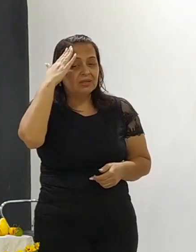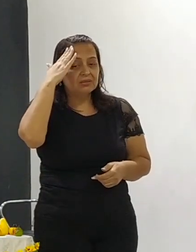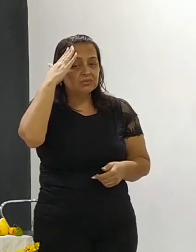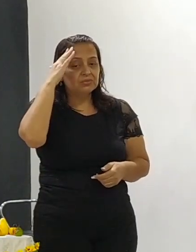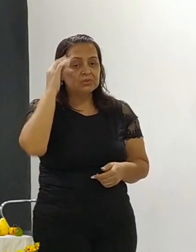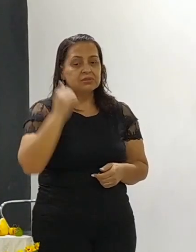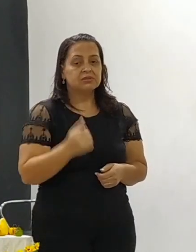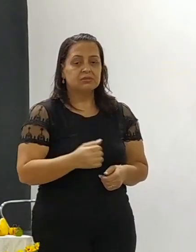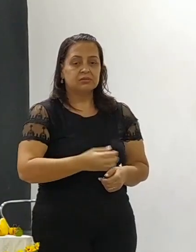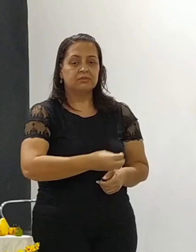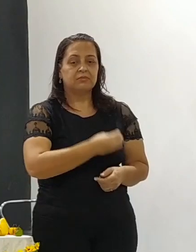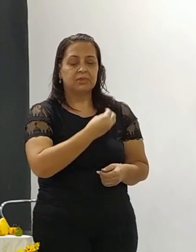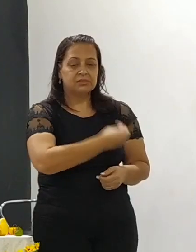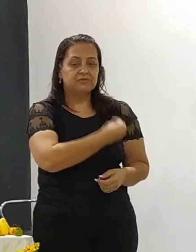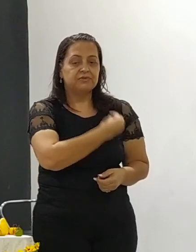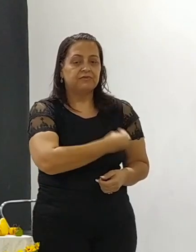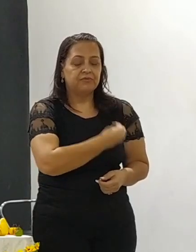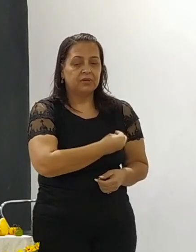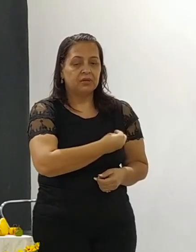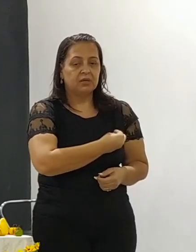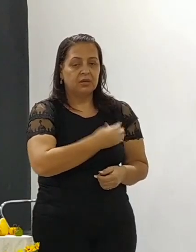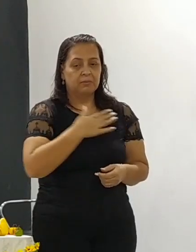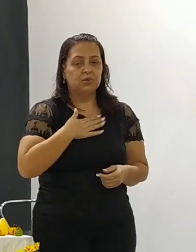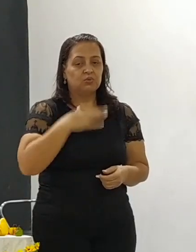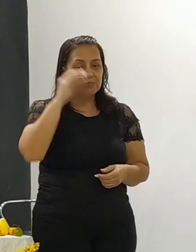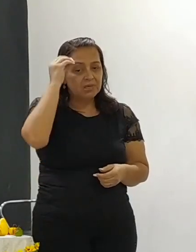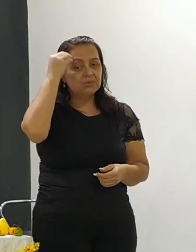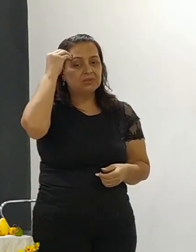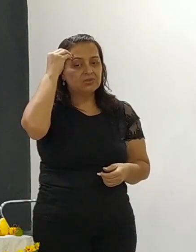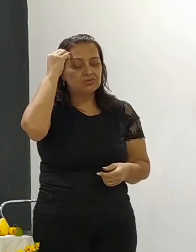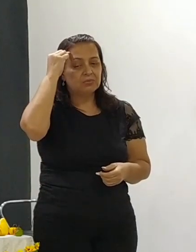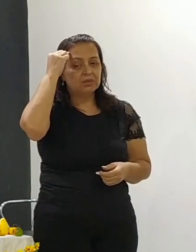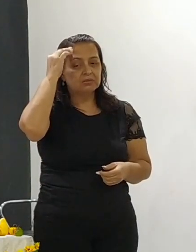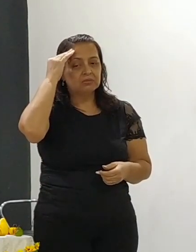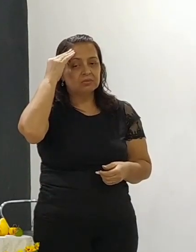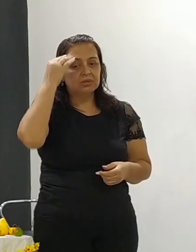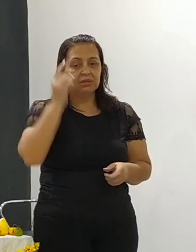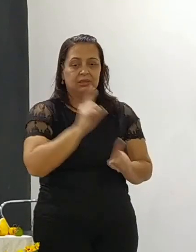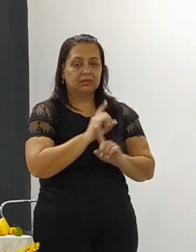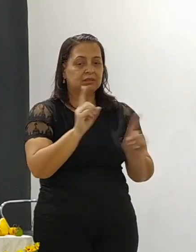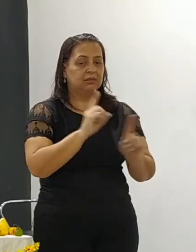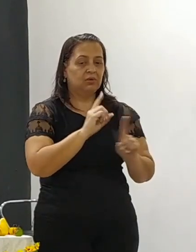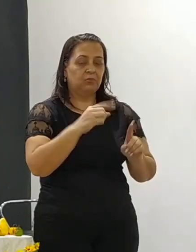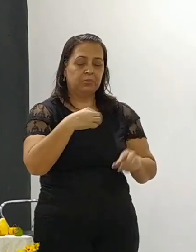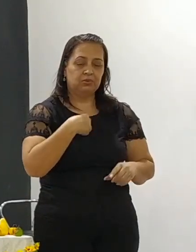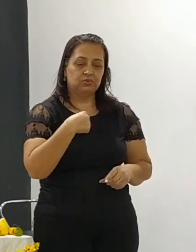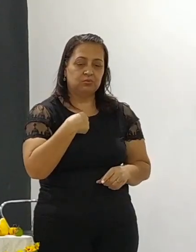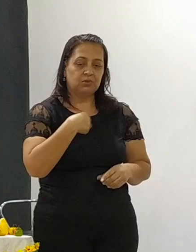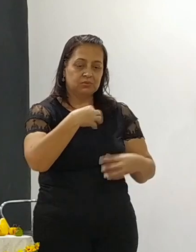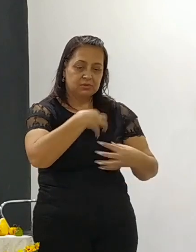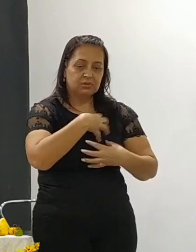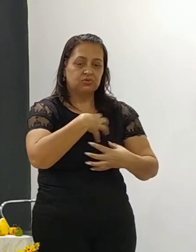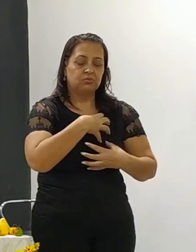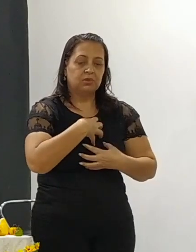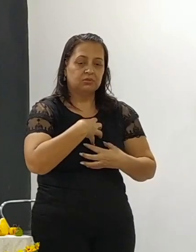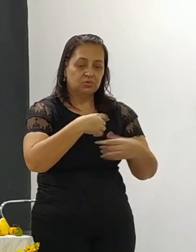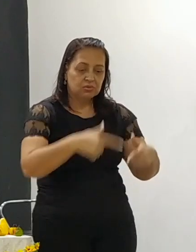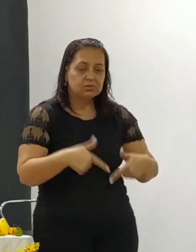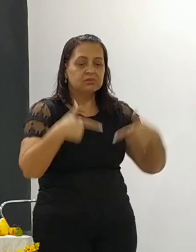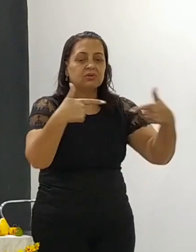meu entendimento e não pelos meus sentimentos, aí então eu consigo avançar com